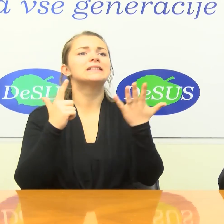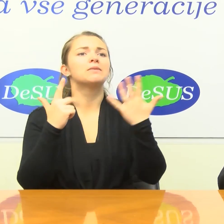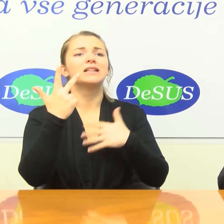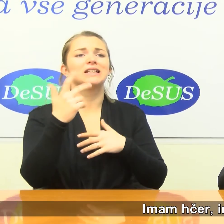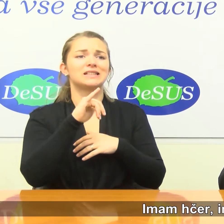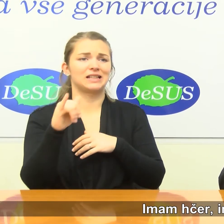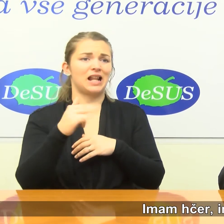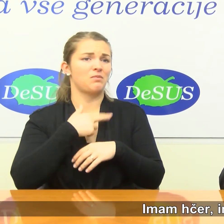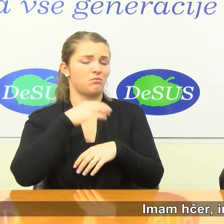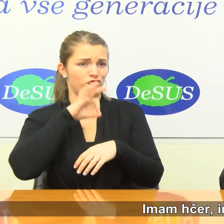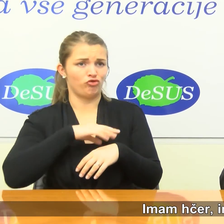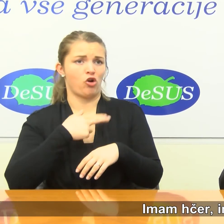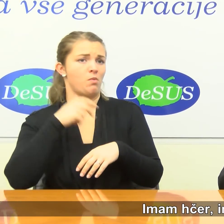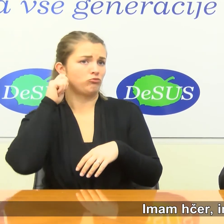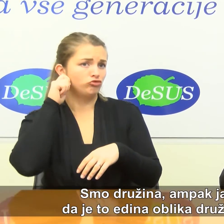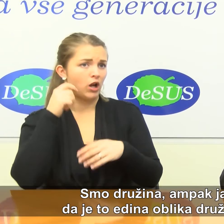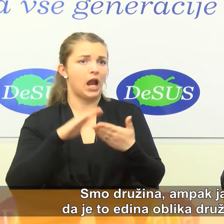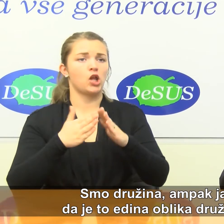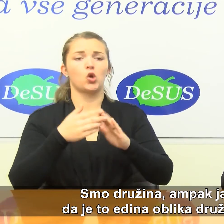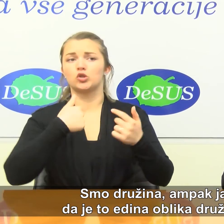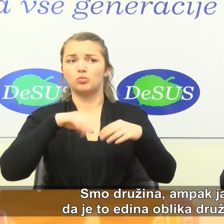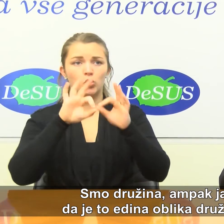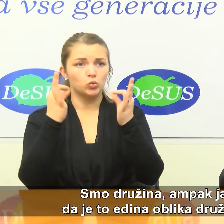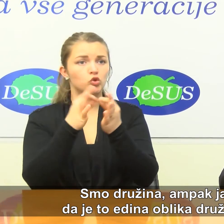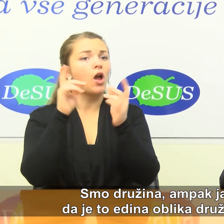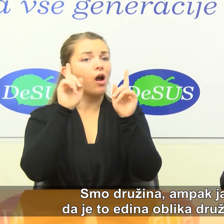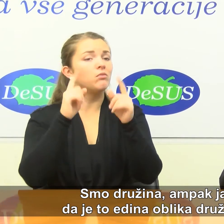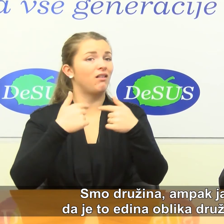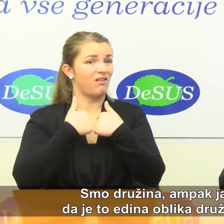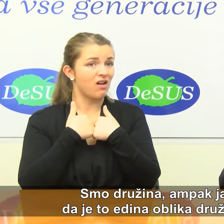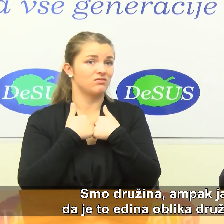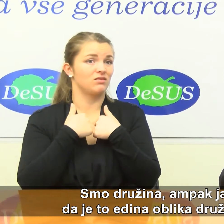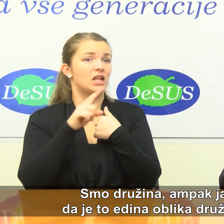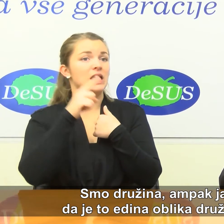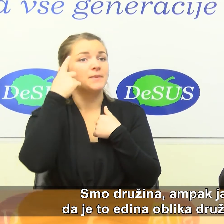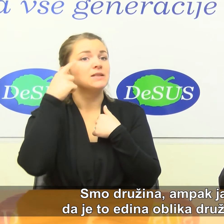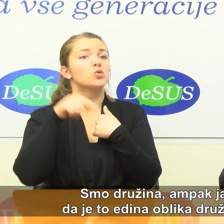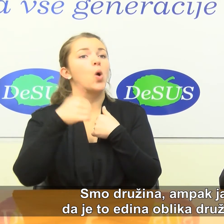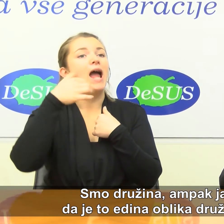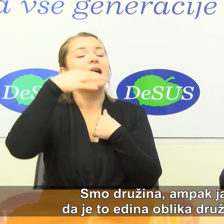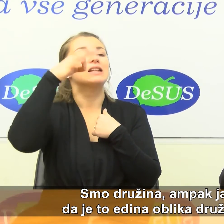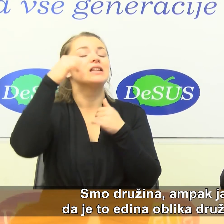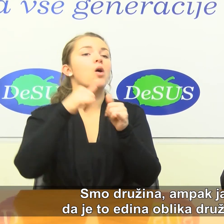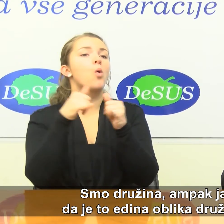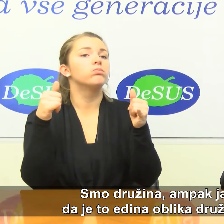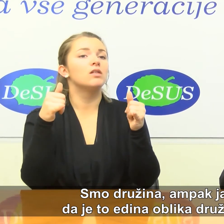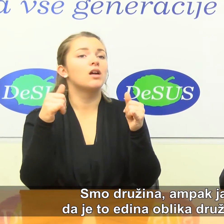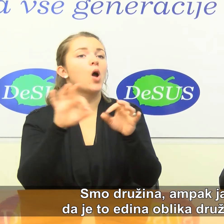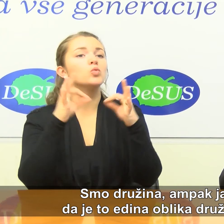imam ženo, smo družina, ampak jaz seveda ne mislim, da je to edina oblika družine, ki je možna